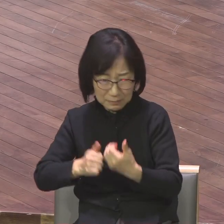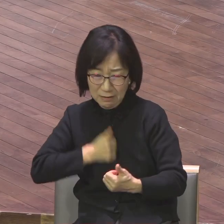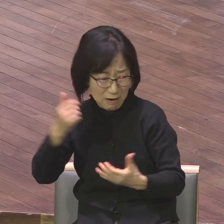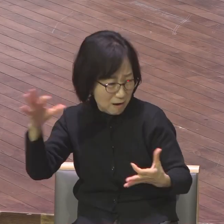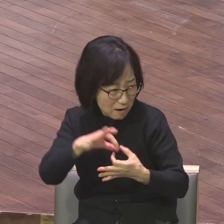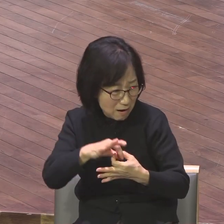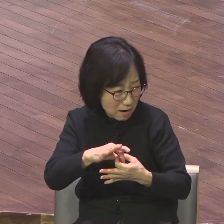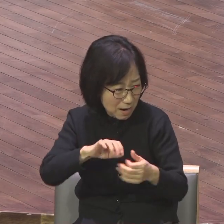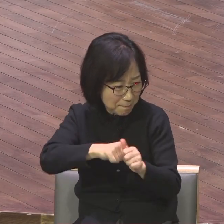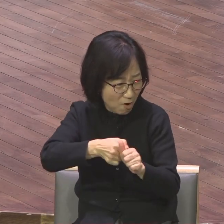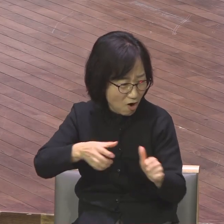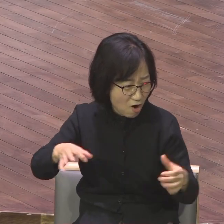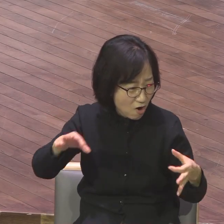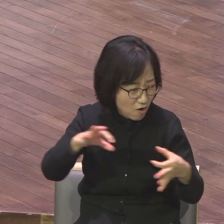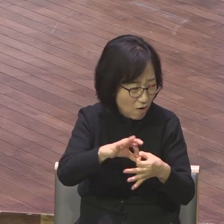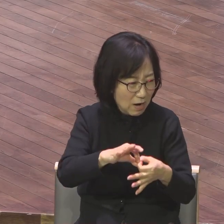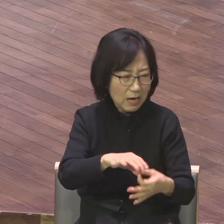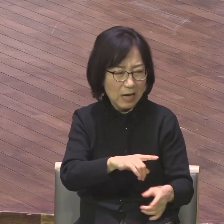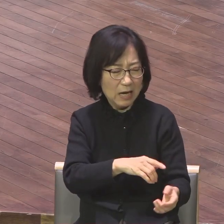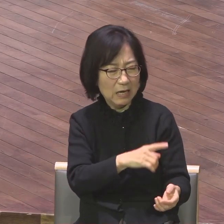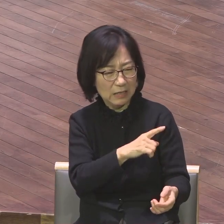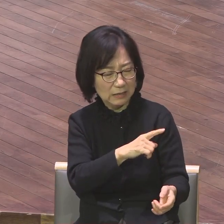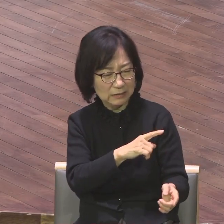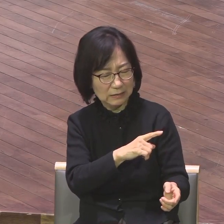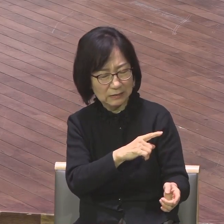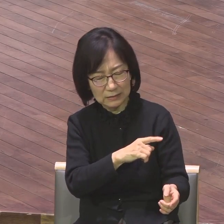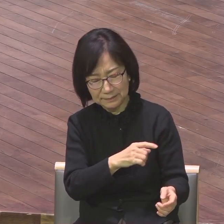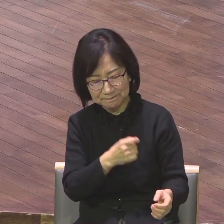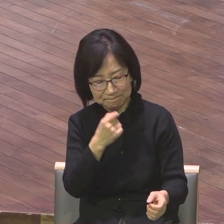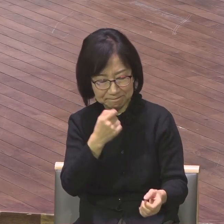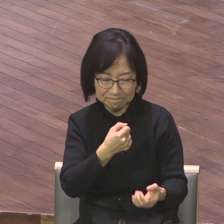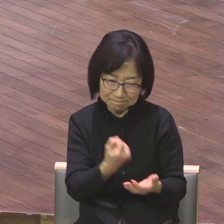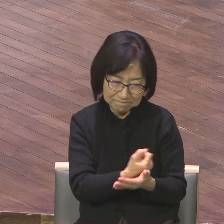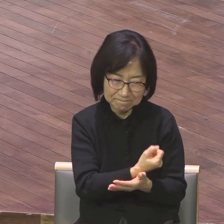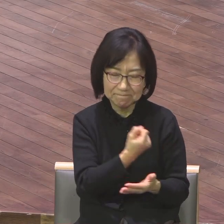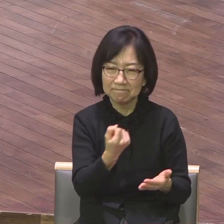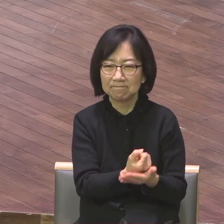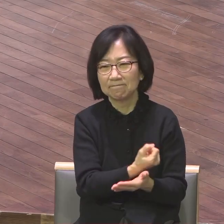해가지고 영원한 행복을 받으면 얼마나 비참할까.